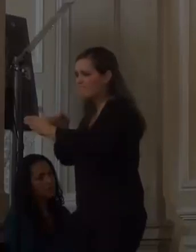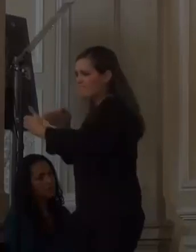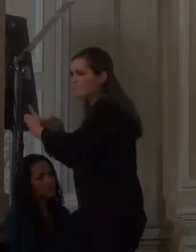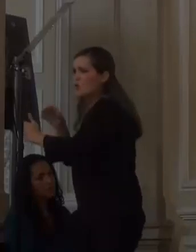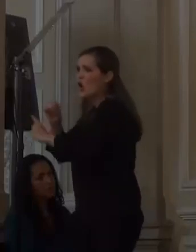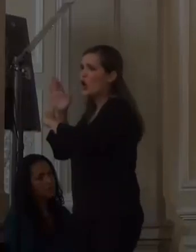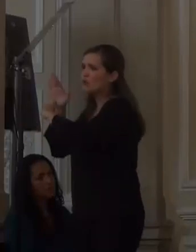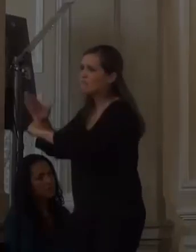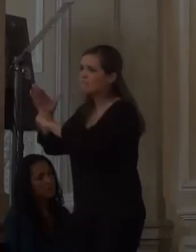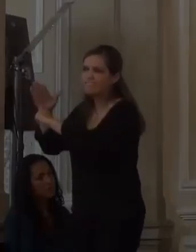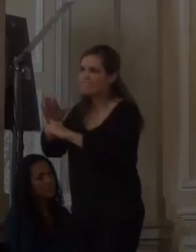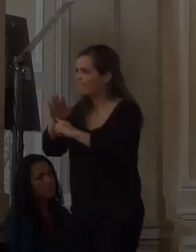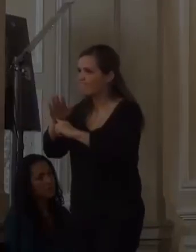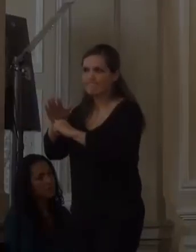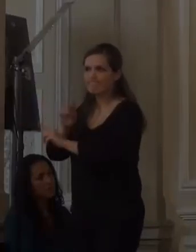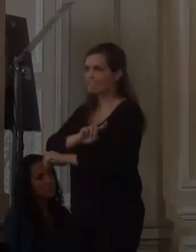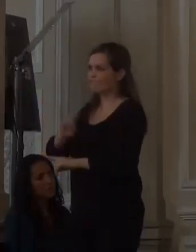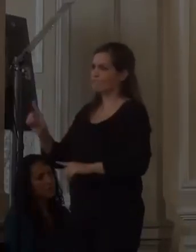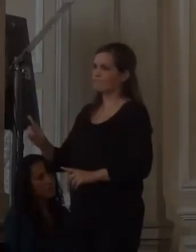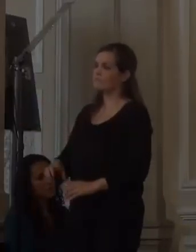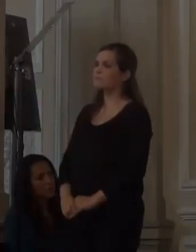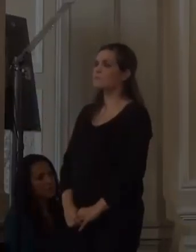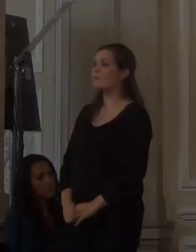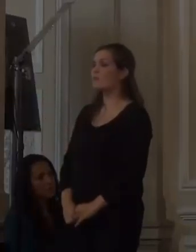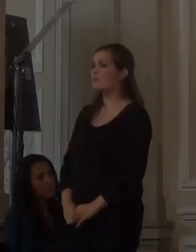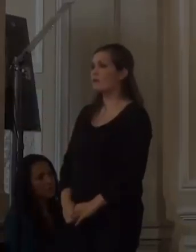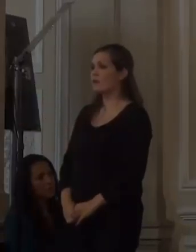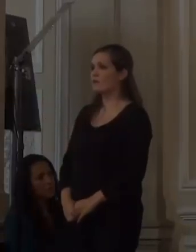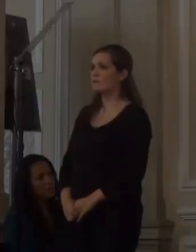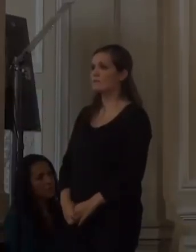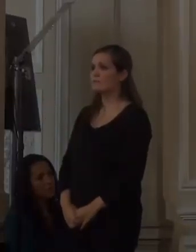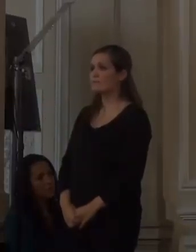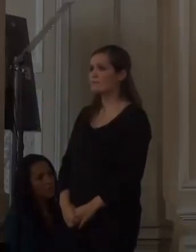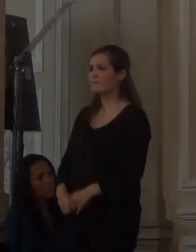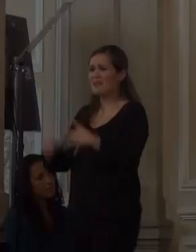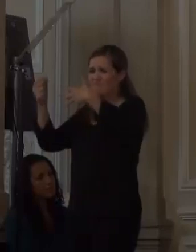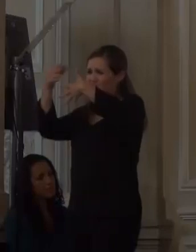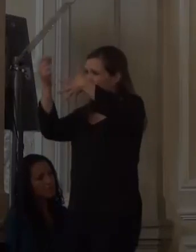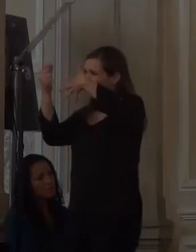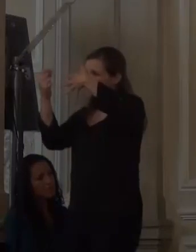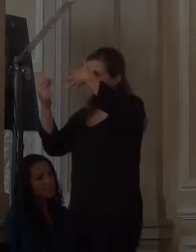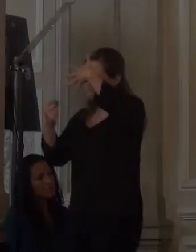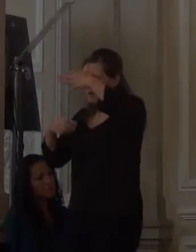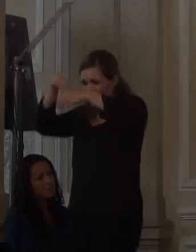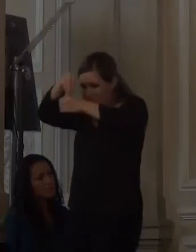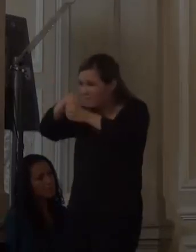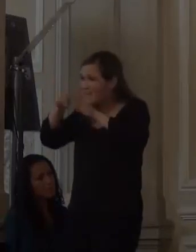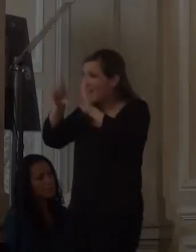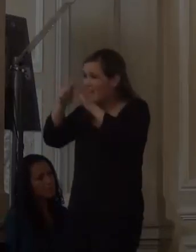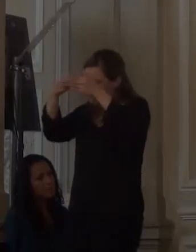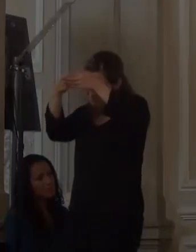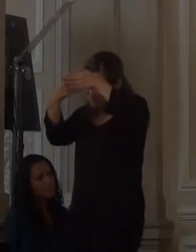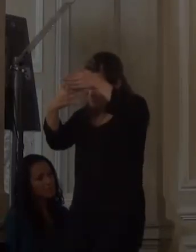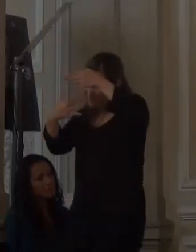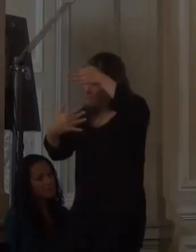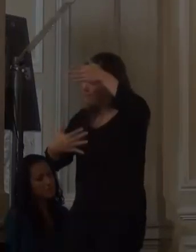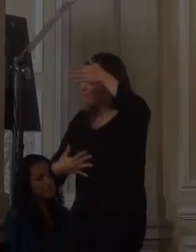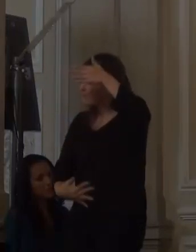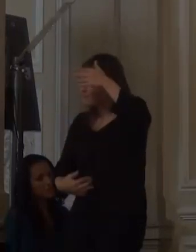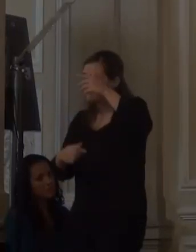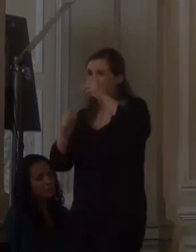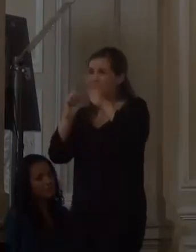de discriminación por su condición. Son muchísimas las medidas que incluye la ley en